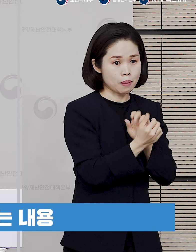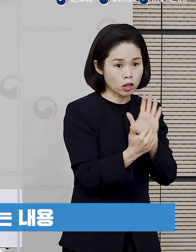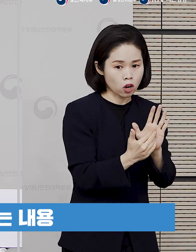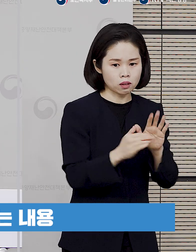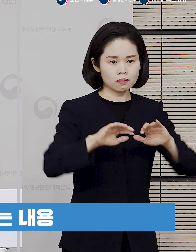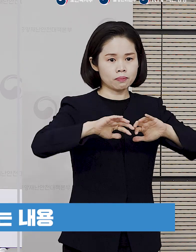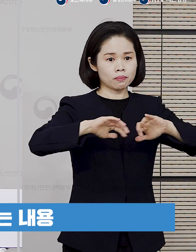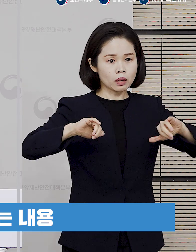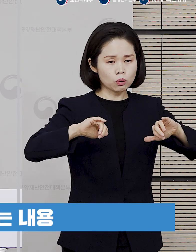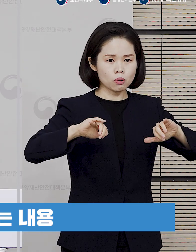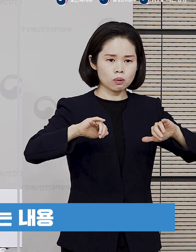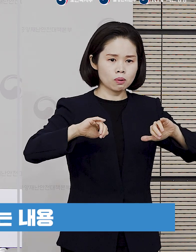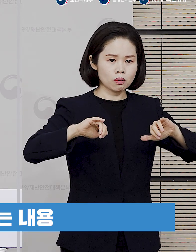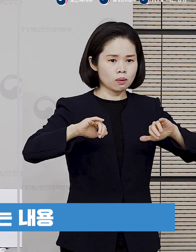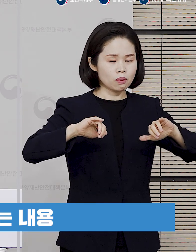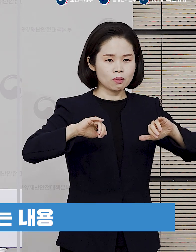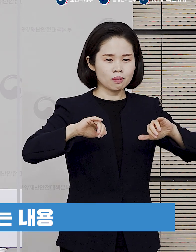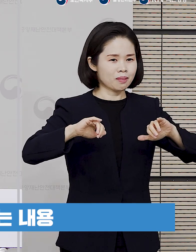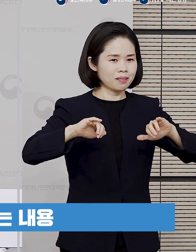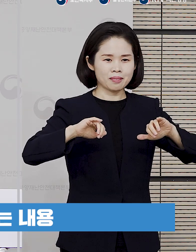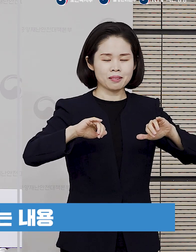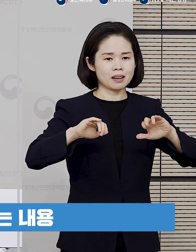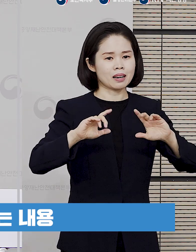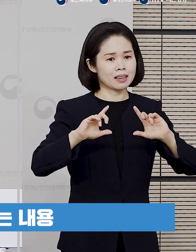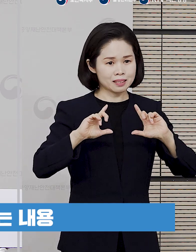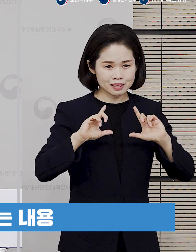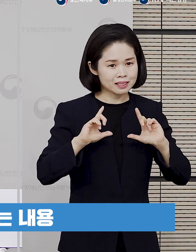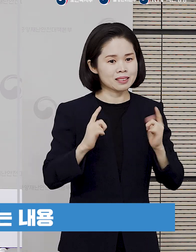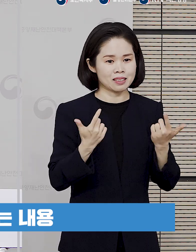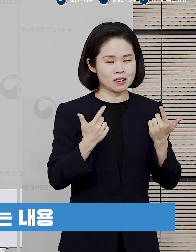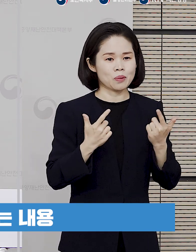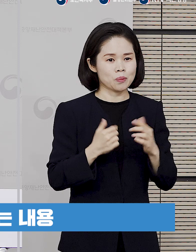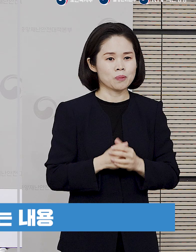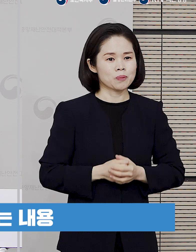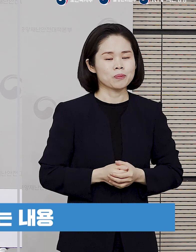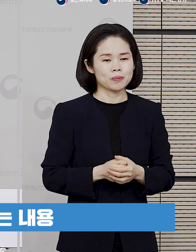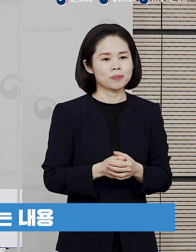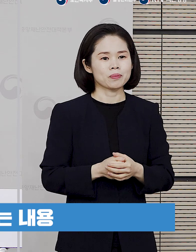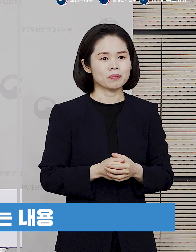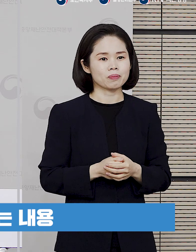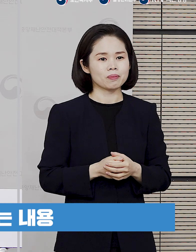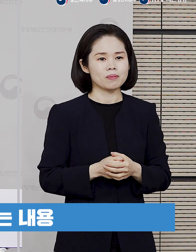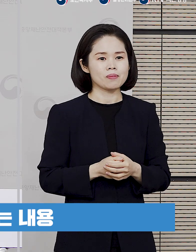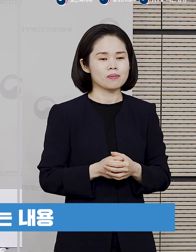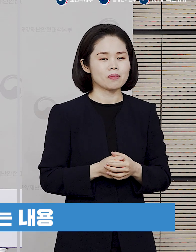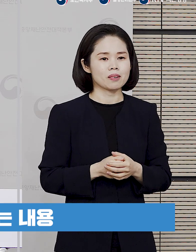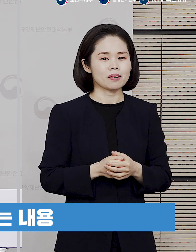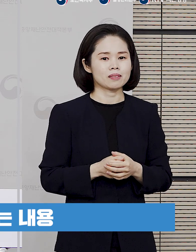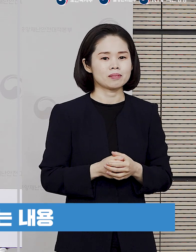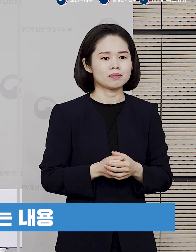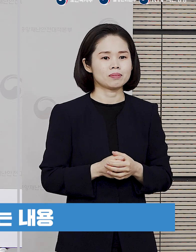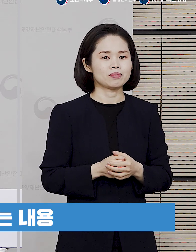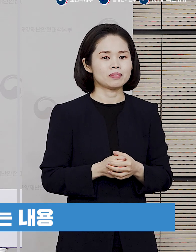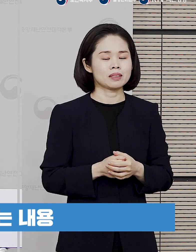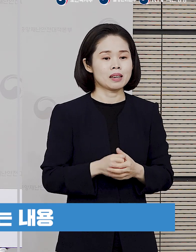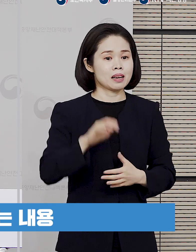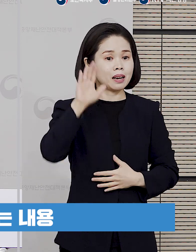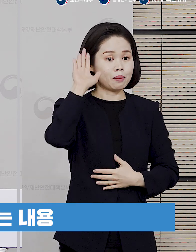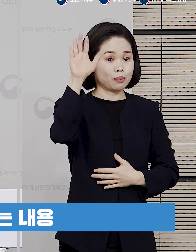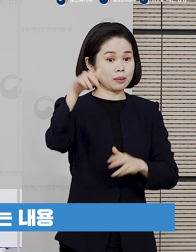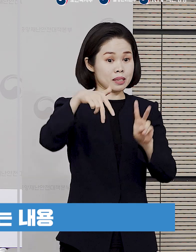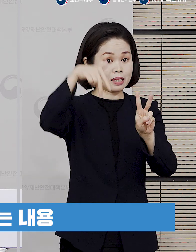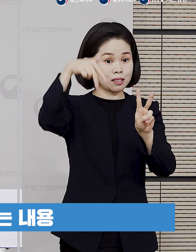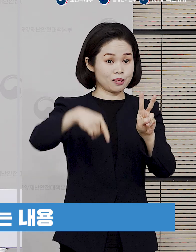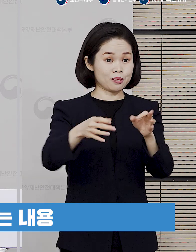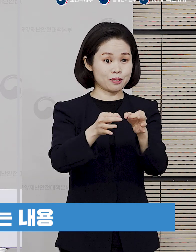이분법적으로 이렇게 구분을 해서 적용을 하거나 실시하는 것은 고려하고 있지 않습니다. 그보다는 아마 그